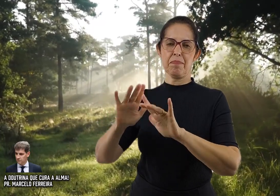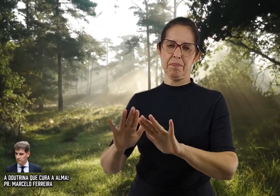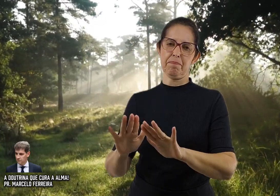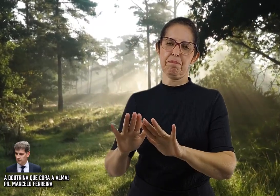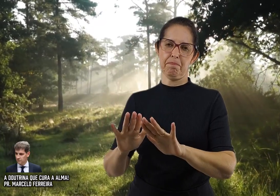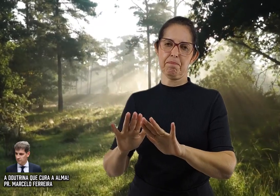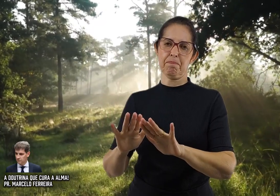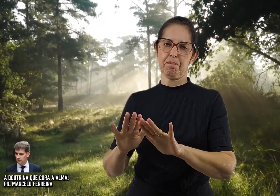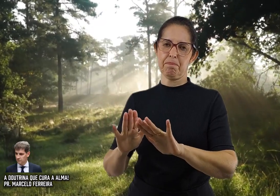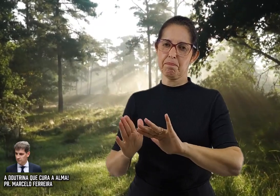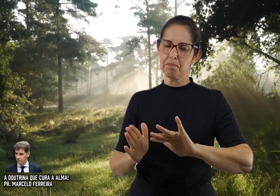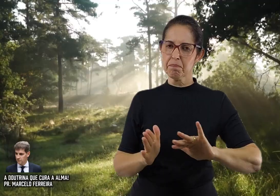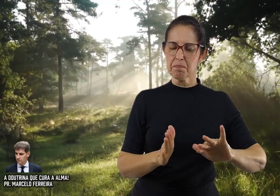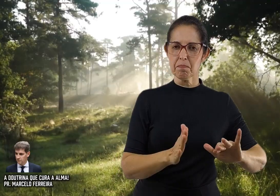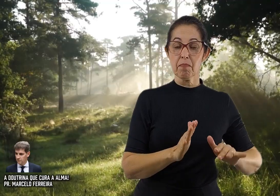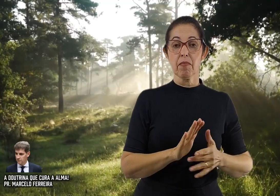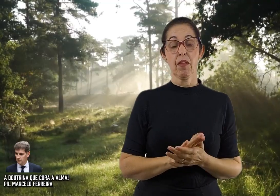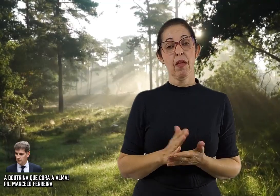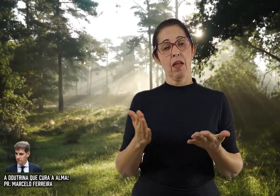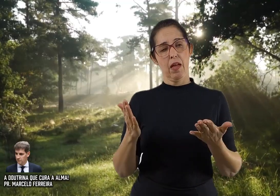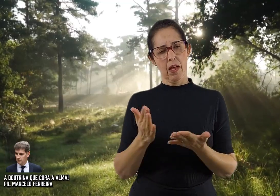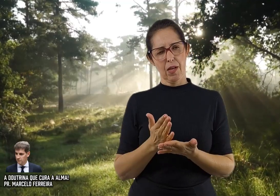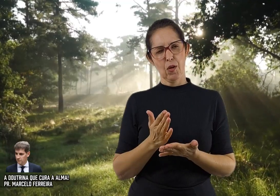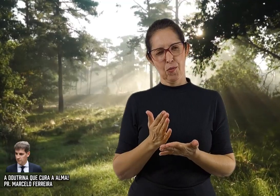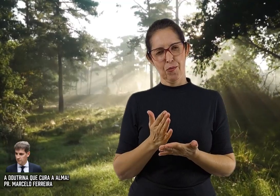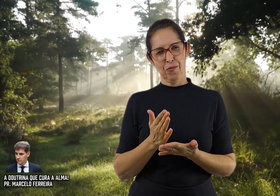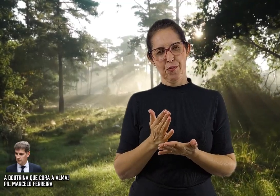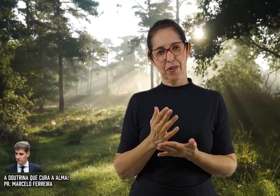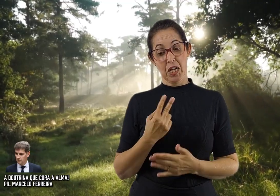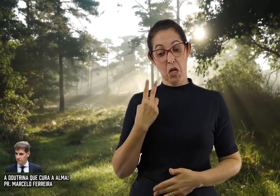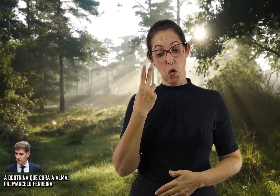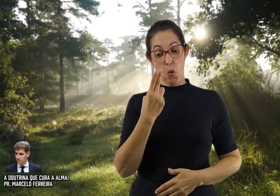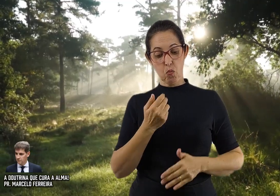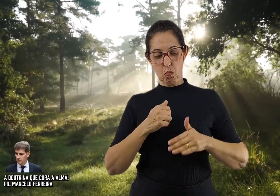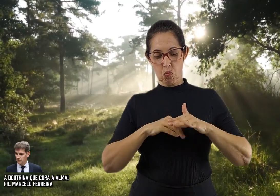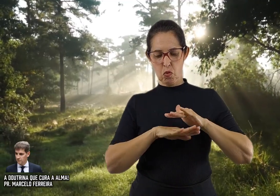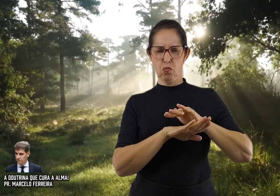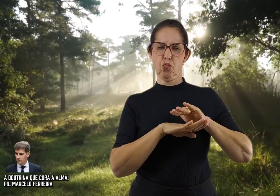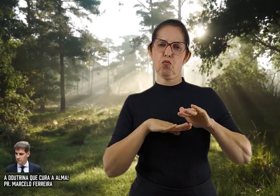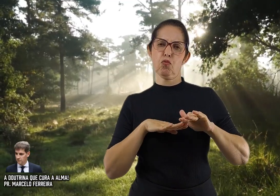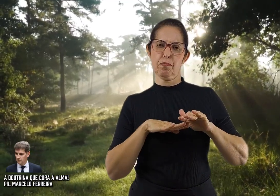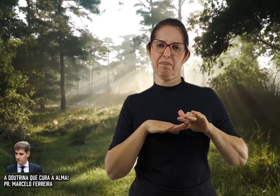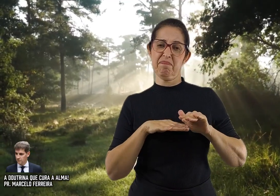quarta explicação: usos e costumes. É comum as pessoas confundirem uma coisa com a outra.